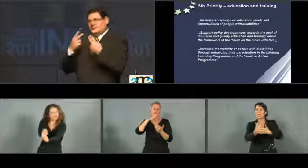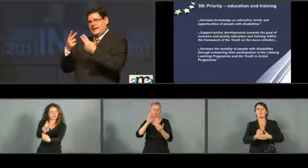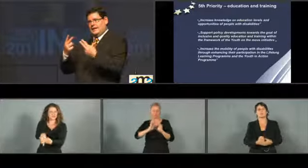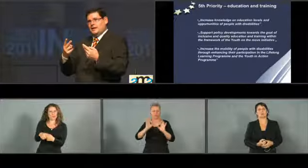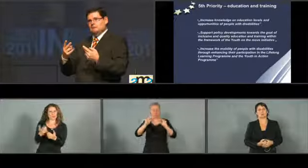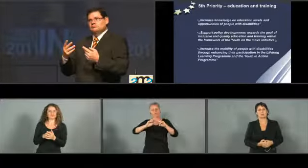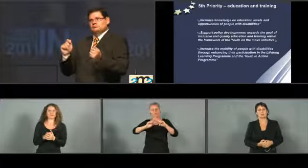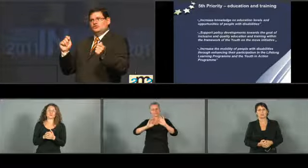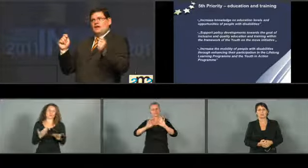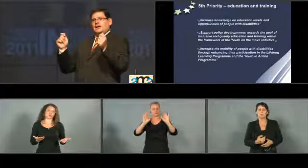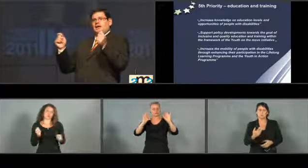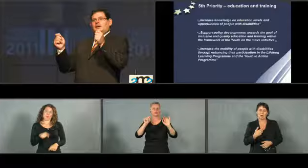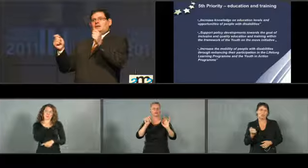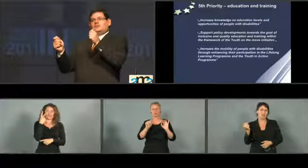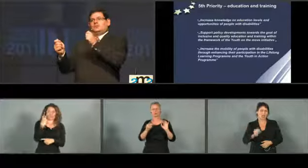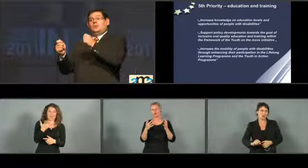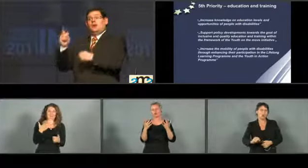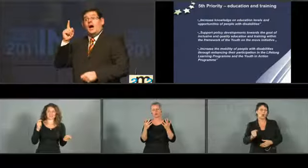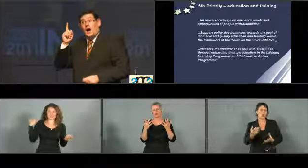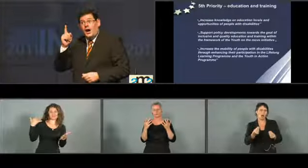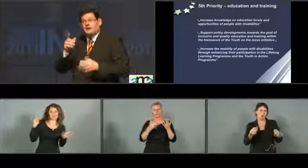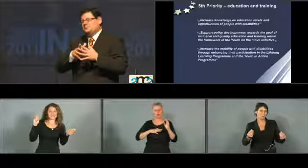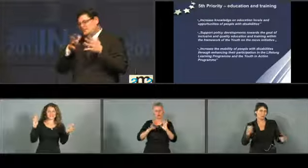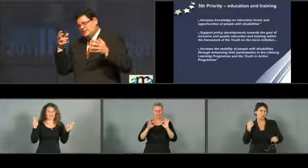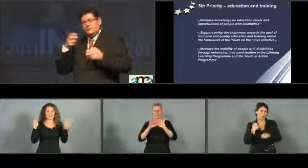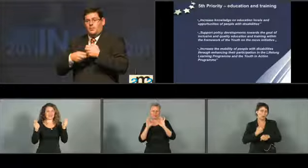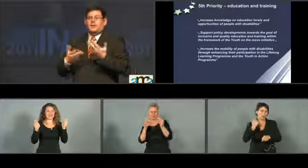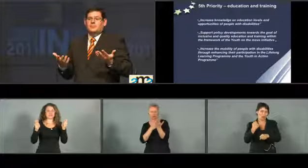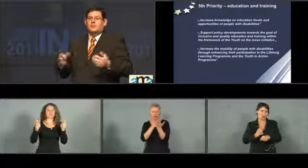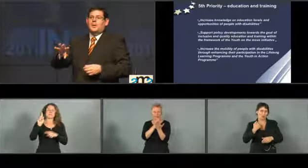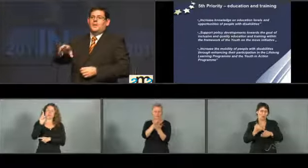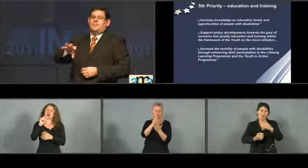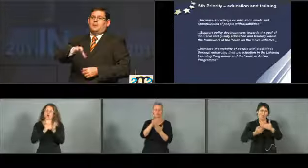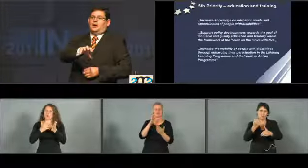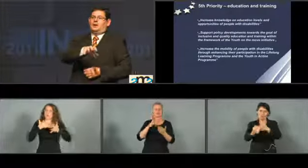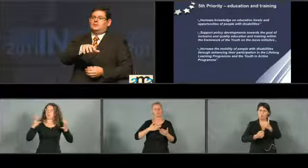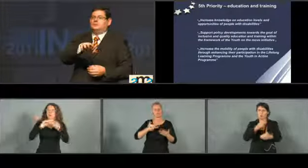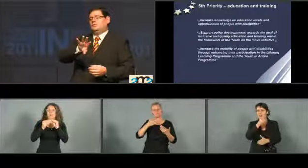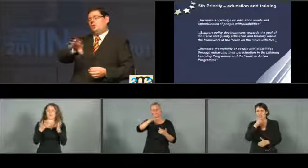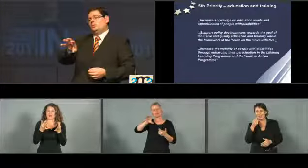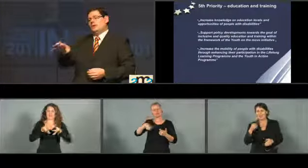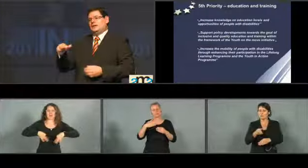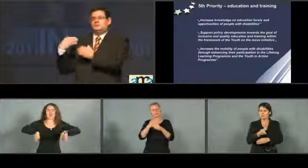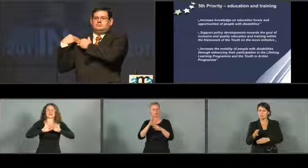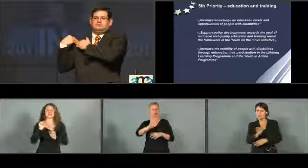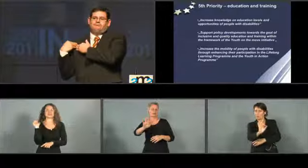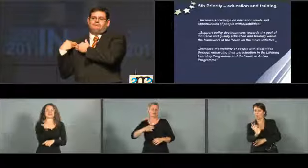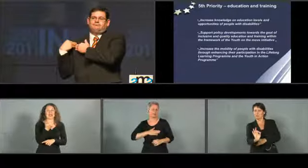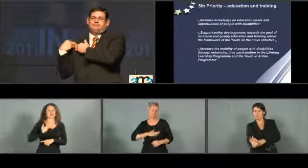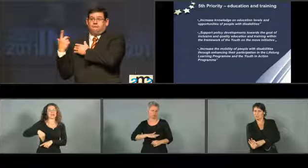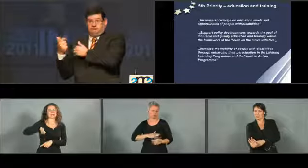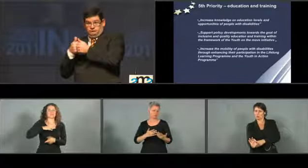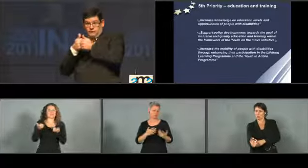des personnes handicapées et une adaptabilité à avoir. On le voit ces dernières années, il y a des grands changements, mais des